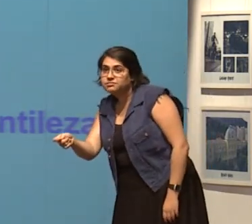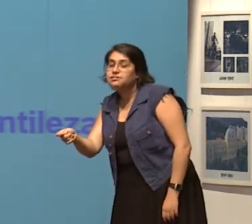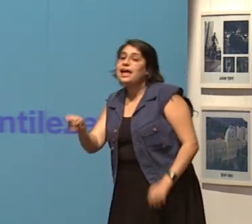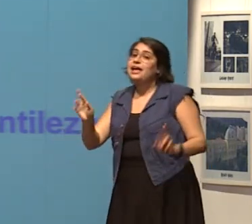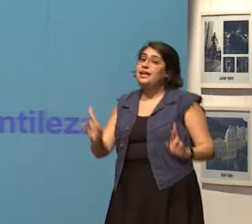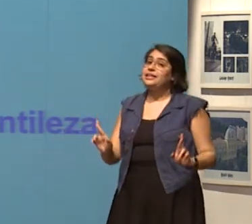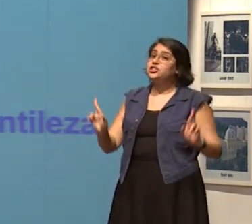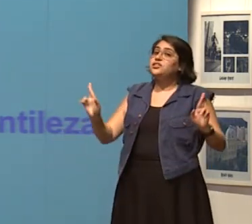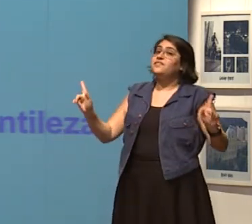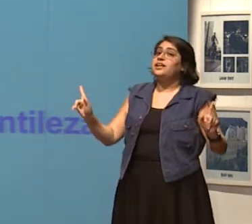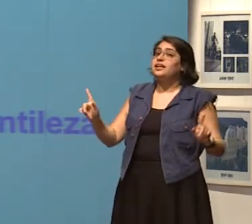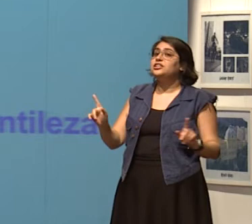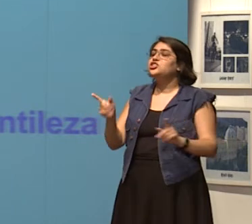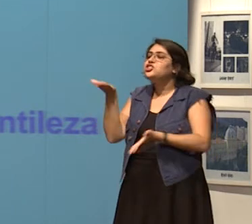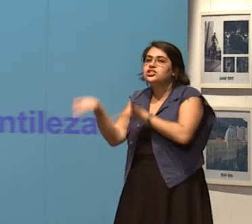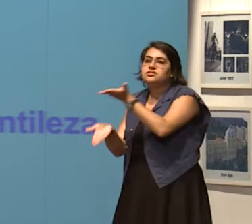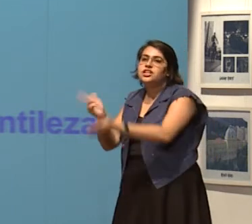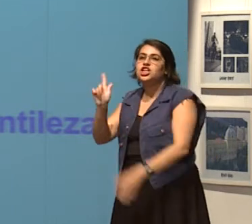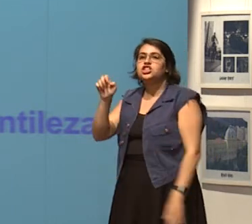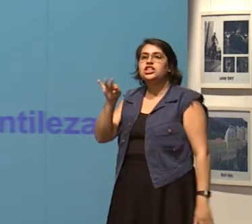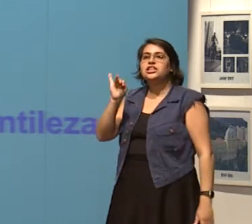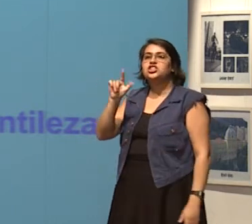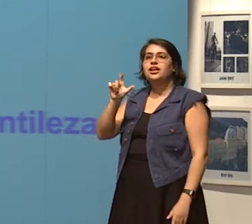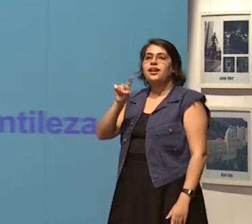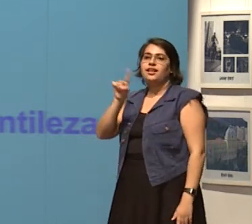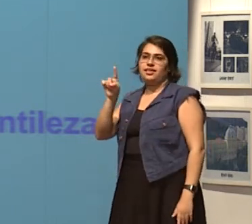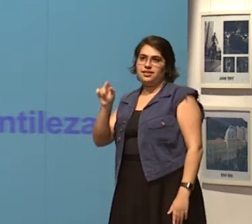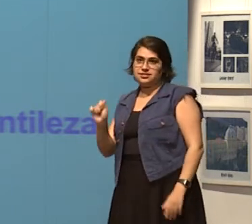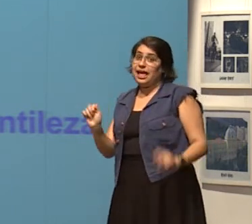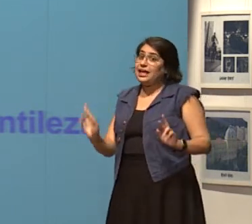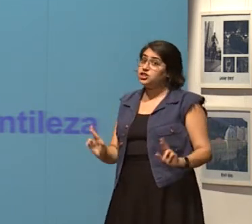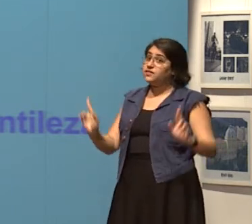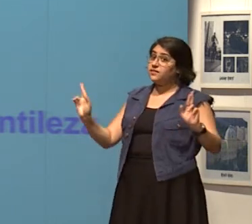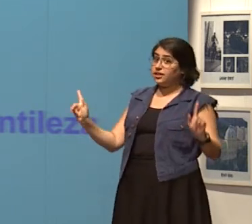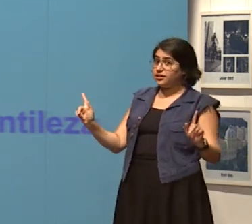Vamos falar sobre esse termo cavalheirismo, que é diferente da palavra gentileza.